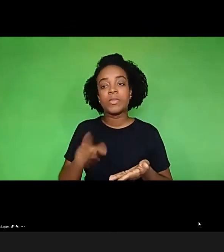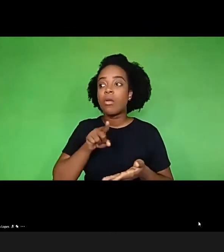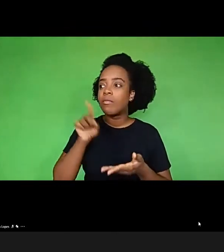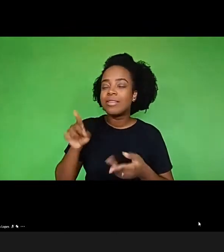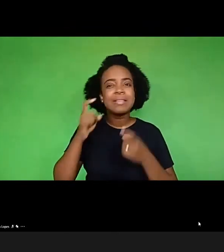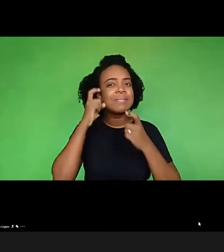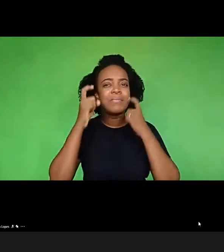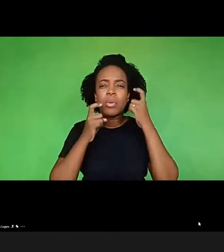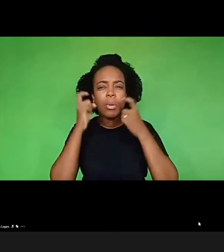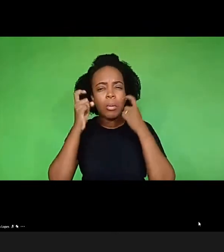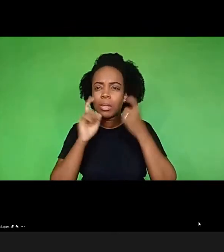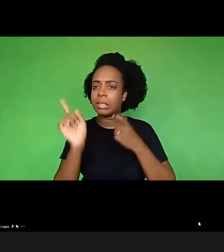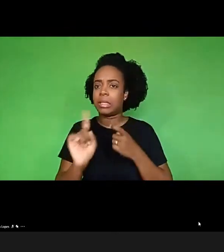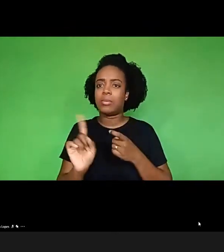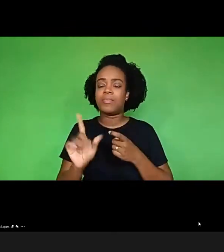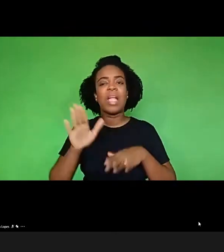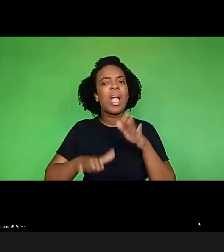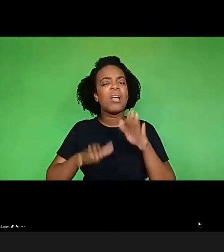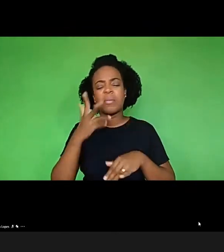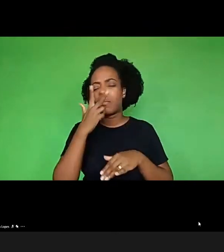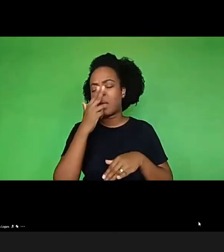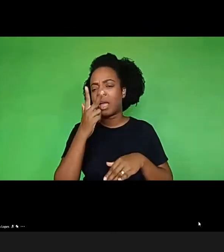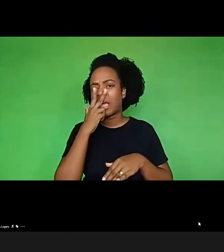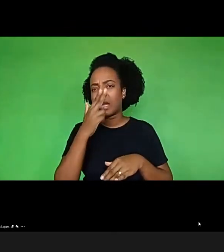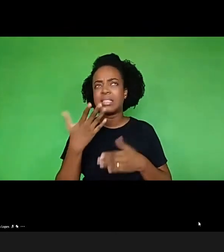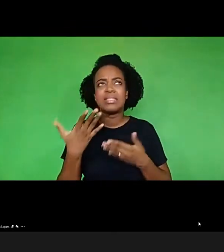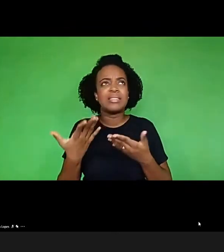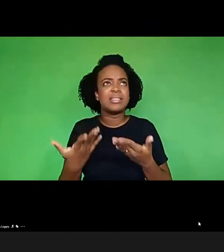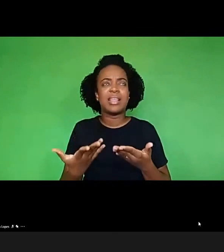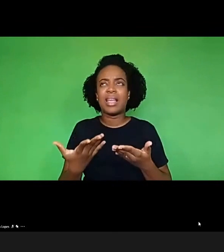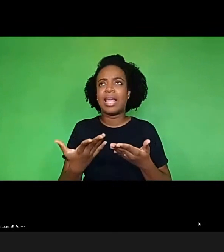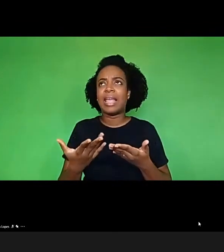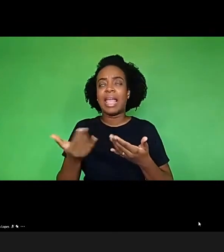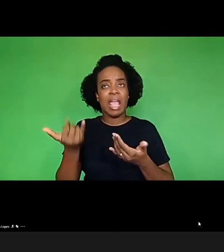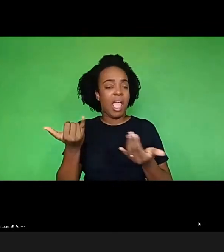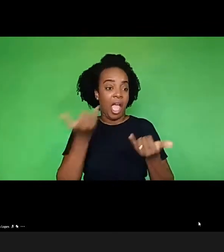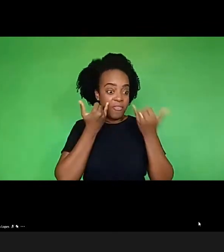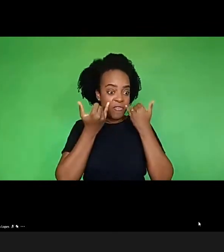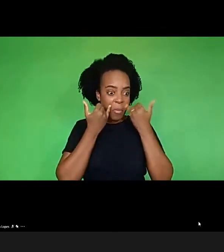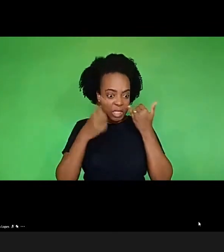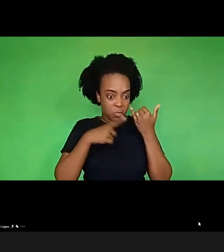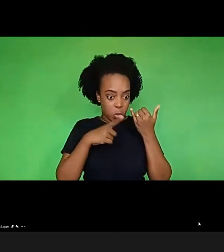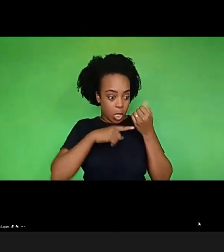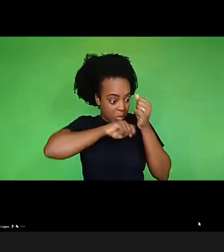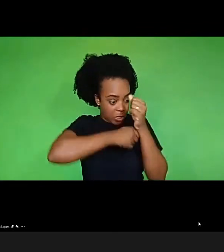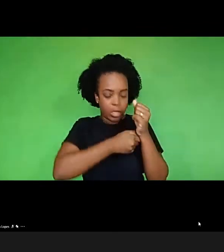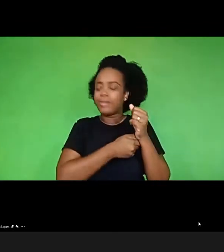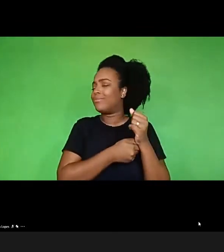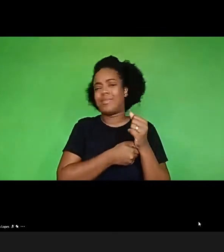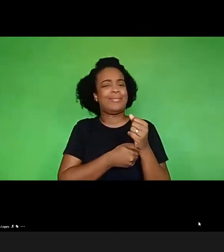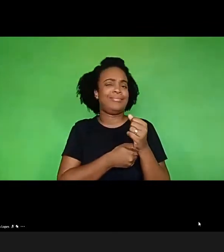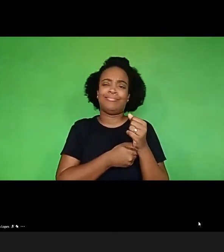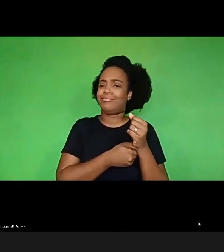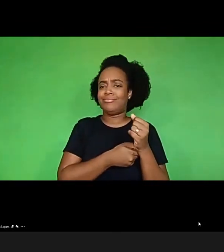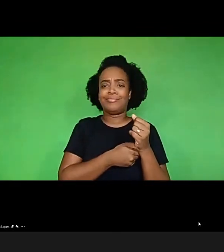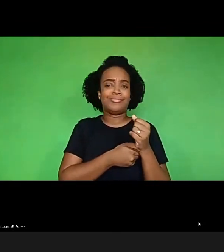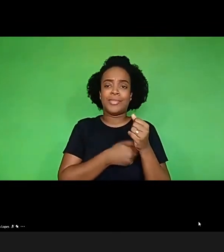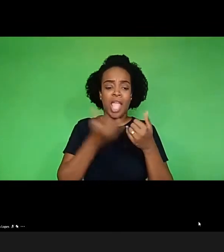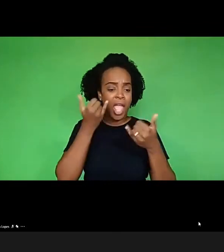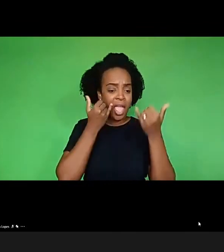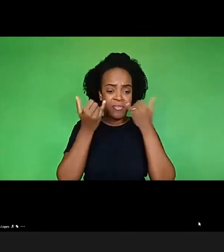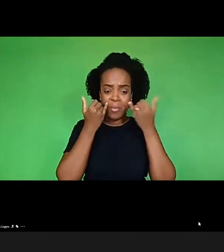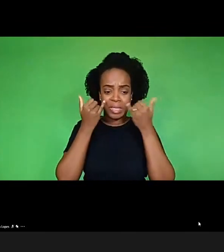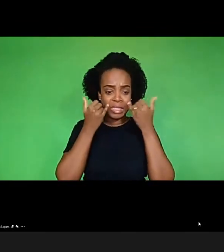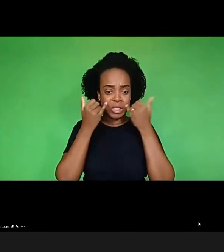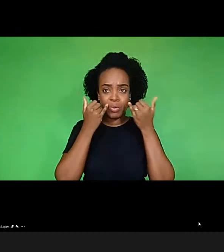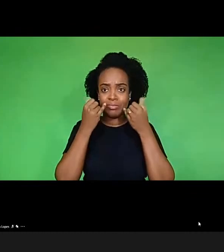de informação, falta de transmitir a informação, mas na verdade essa informação nós não temos, infelizmente ainda. Quando